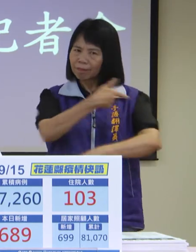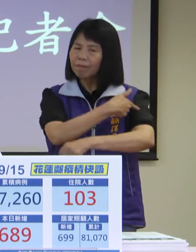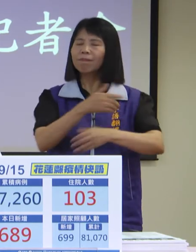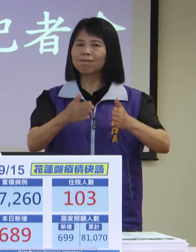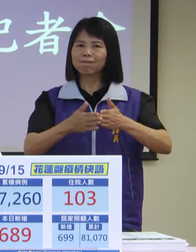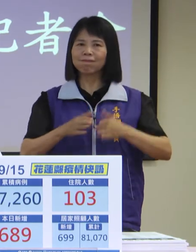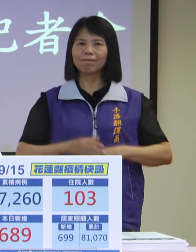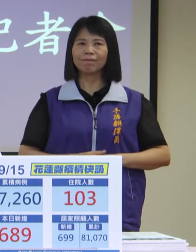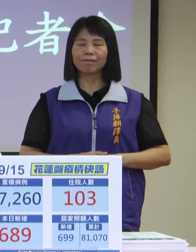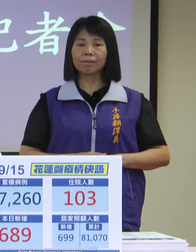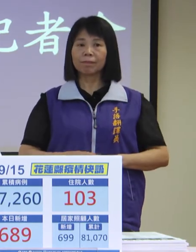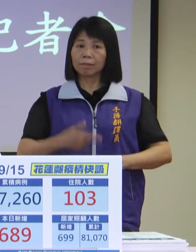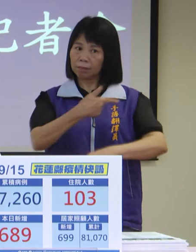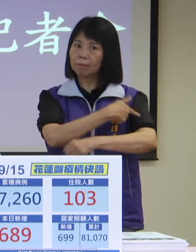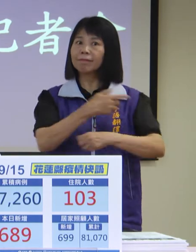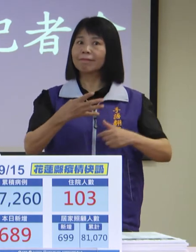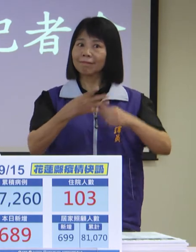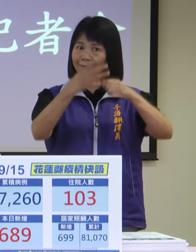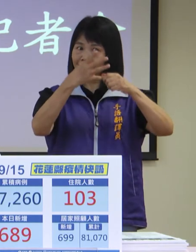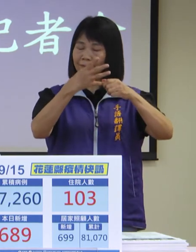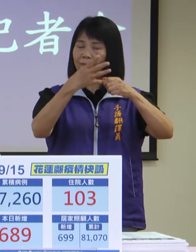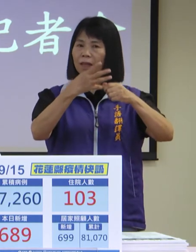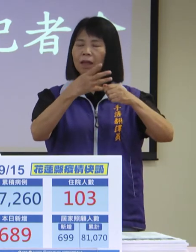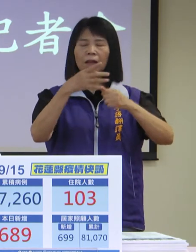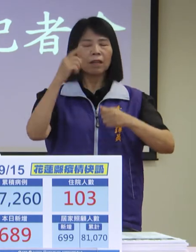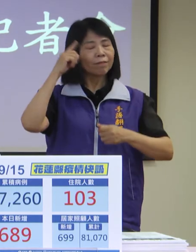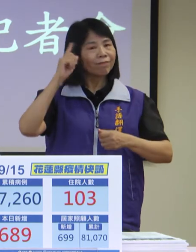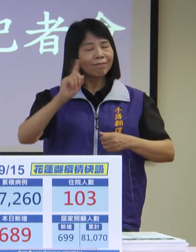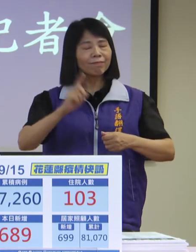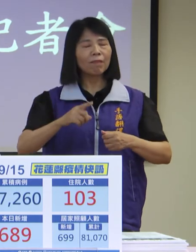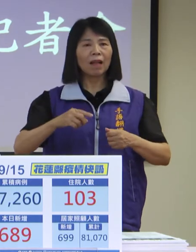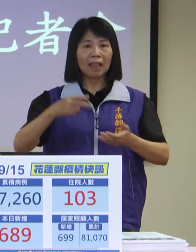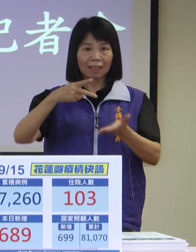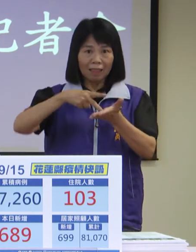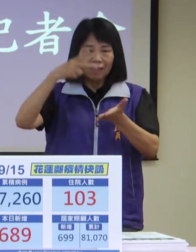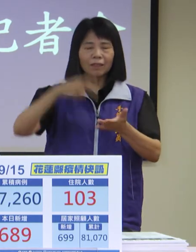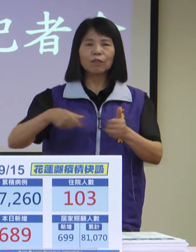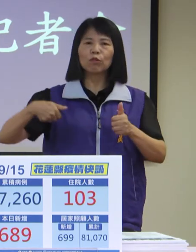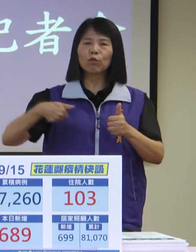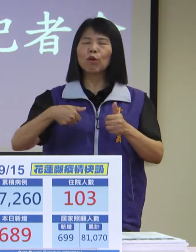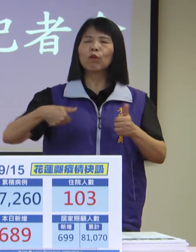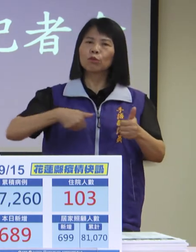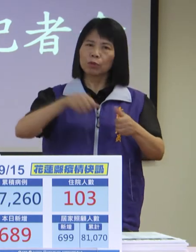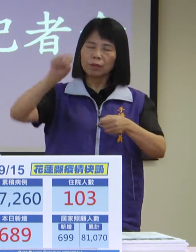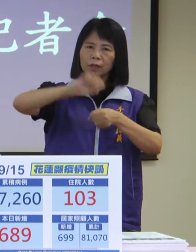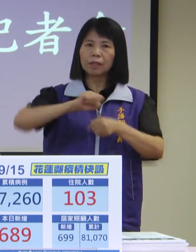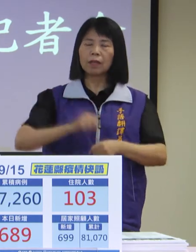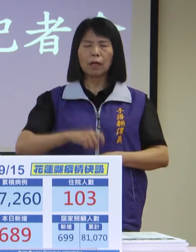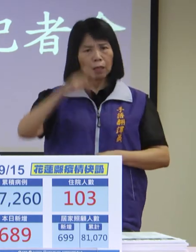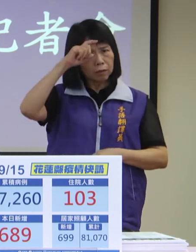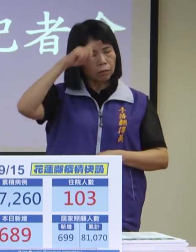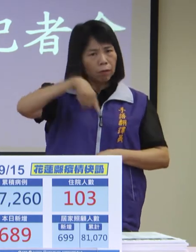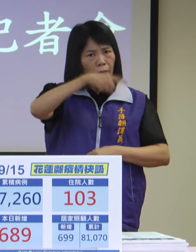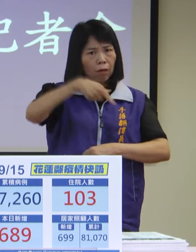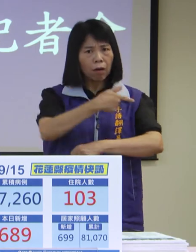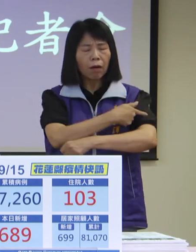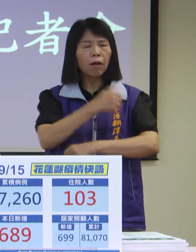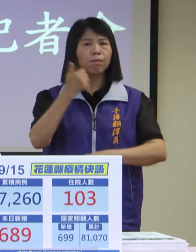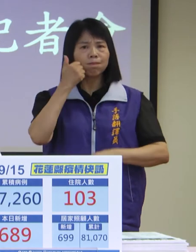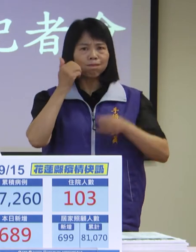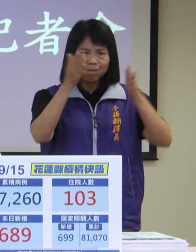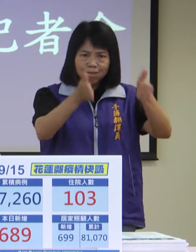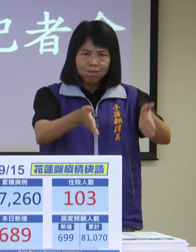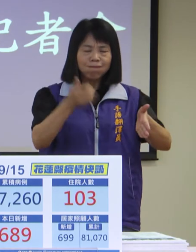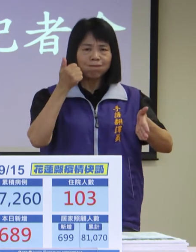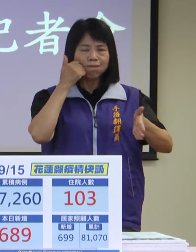这个第四剂，也就是第二次追加剂它有3种人建议接种这个我们 ACIP 我们